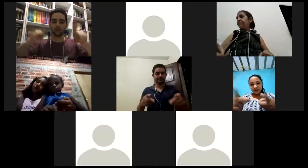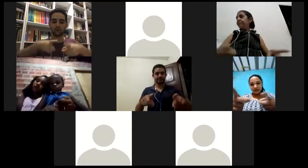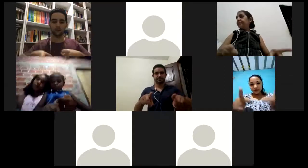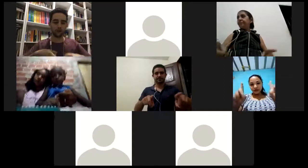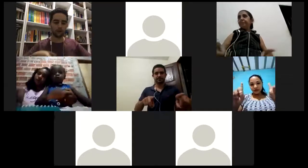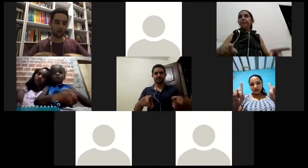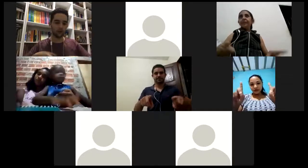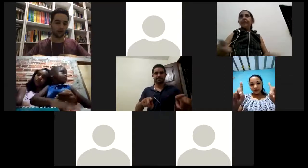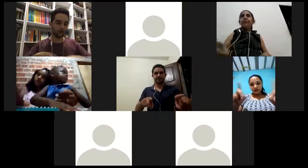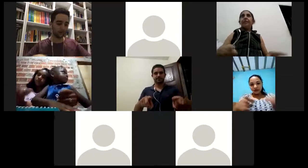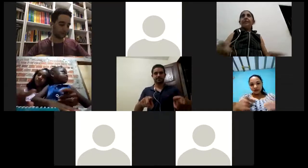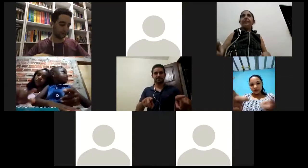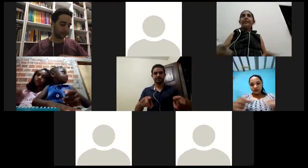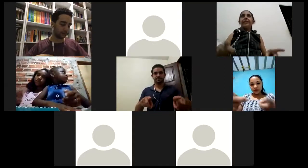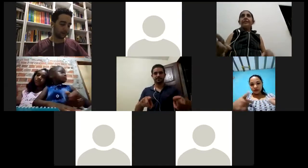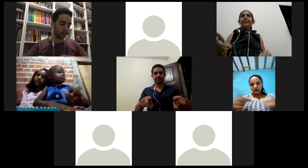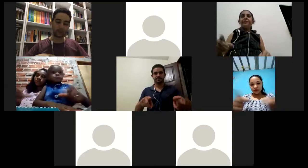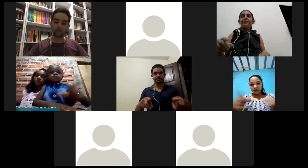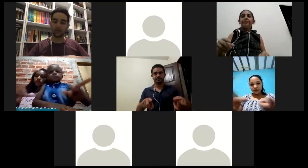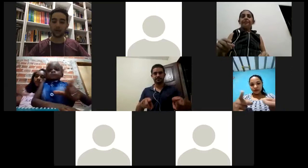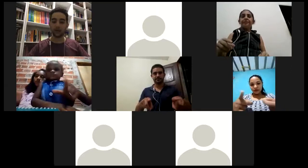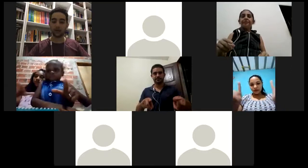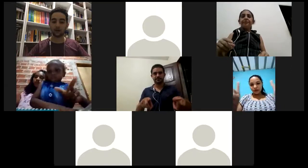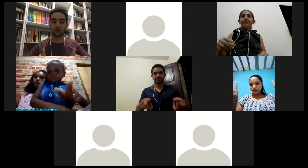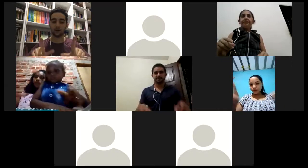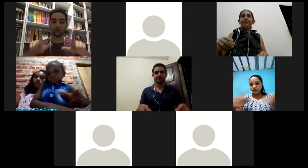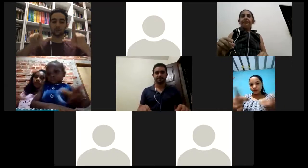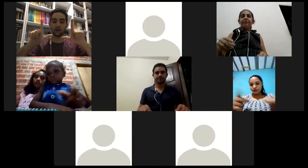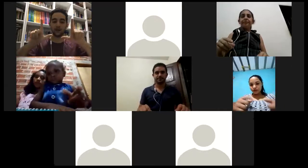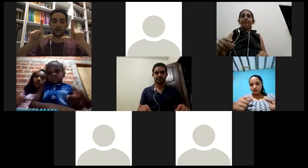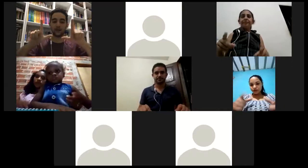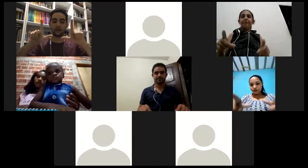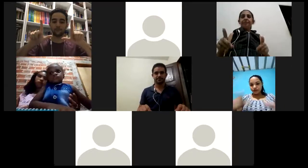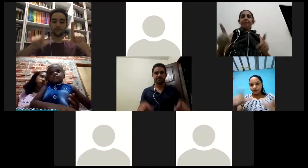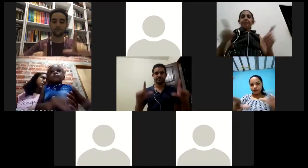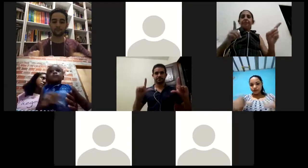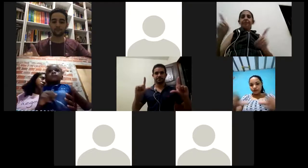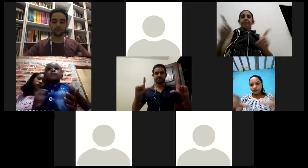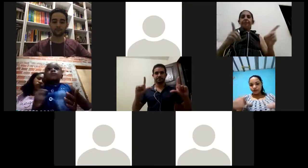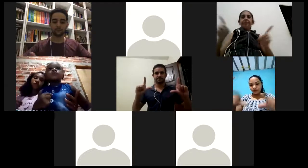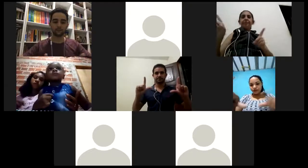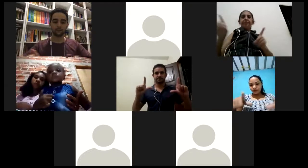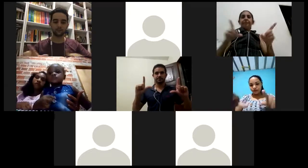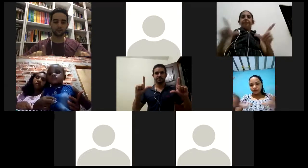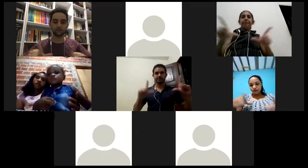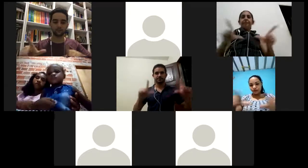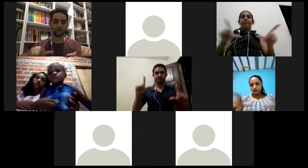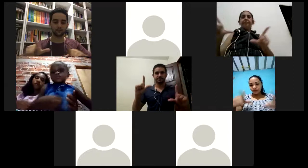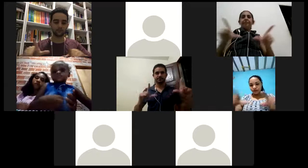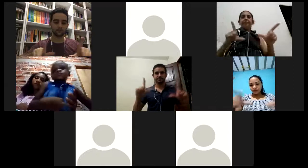Faz. Aqui na frente. Trabalhar. Configuração de mão em L.